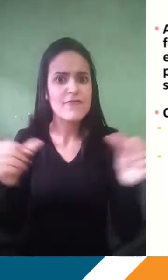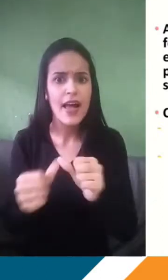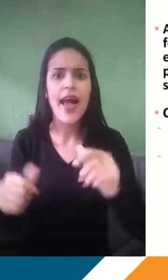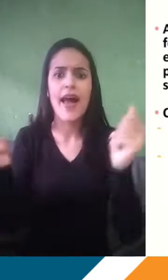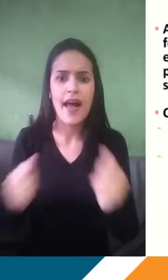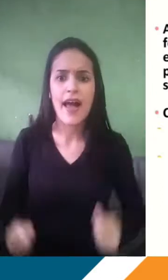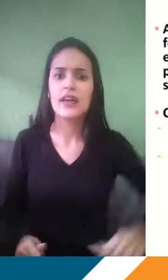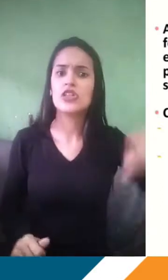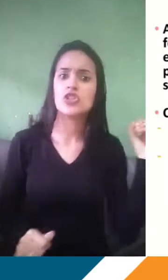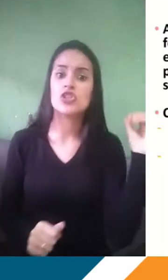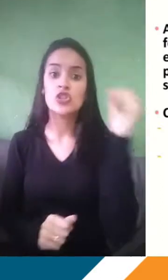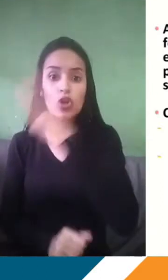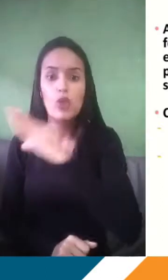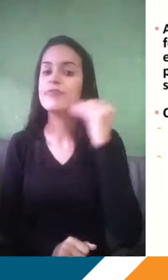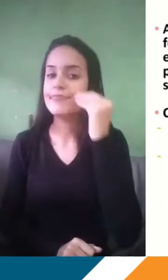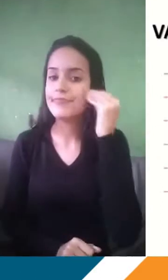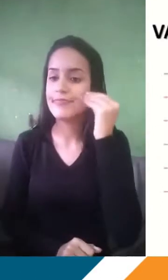nova e experimental.